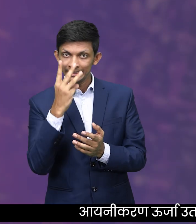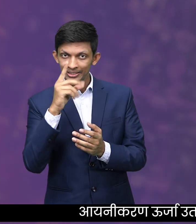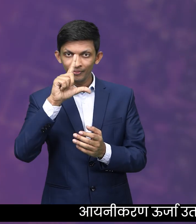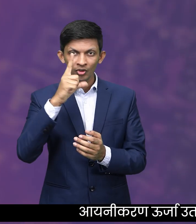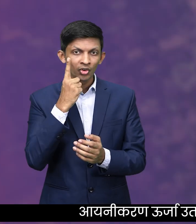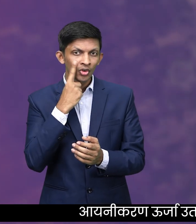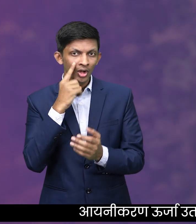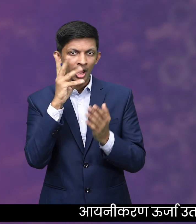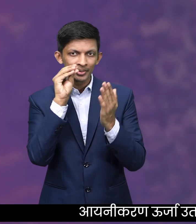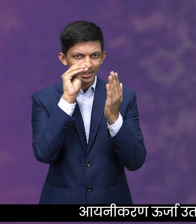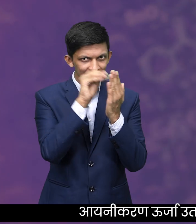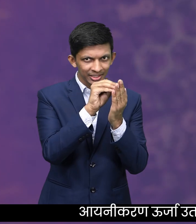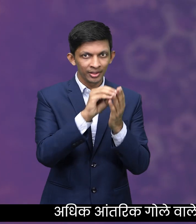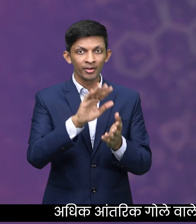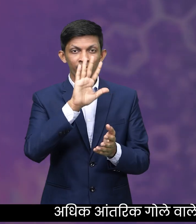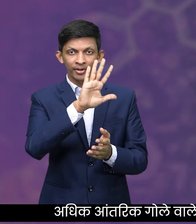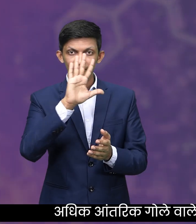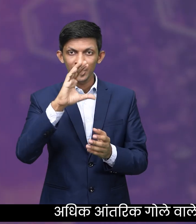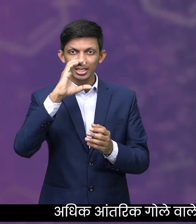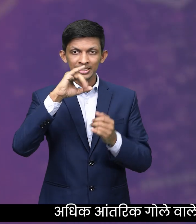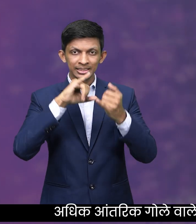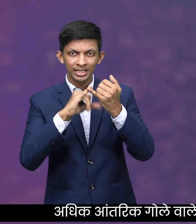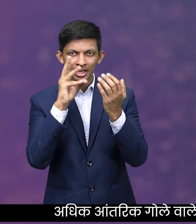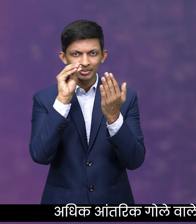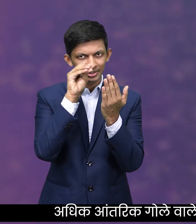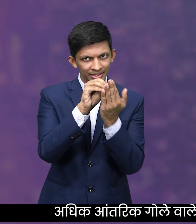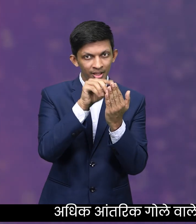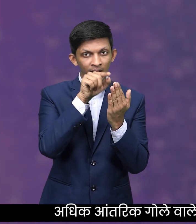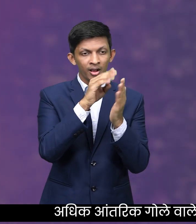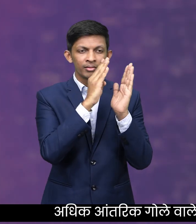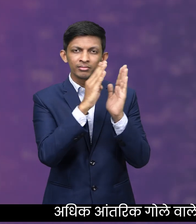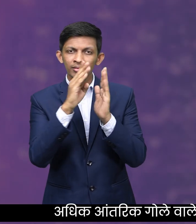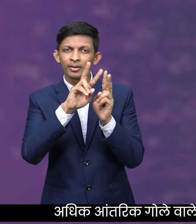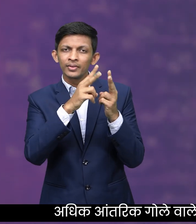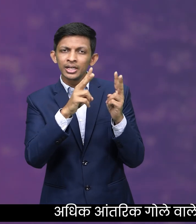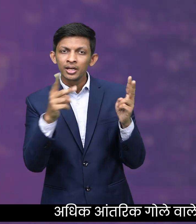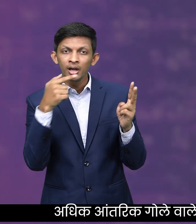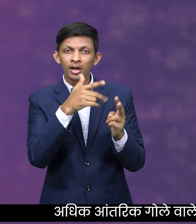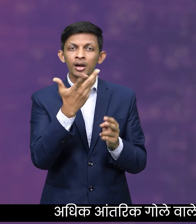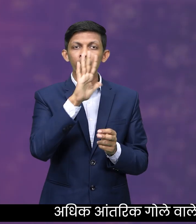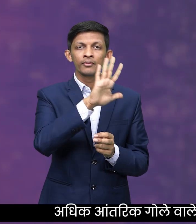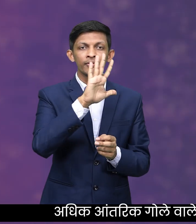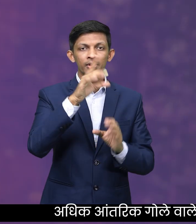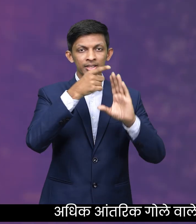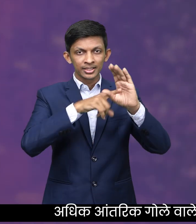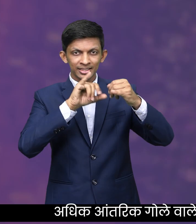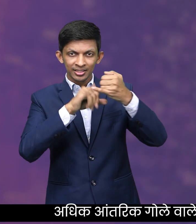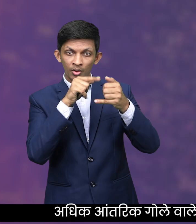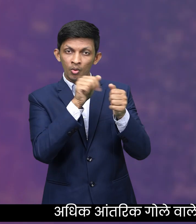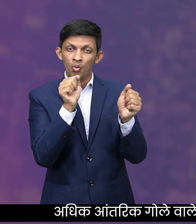और 55C के बीच अधिक आंतरिक गोले वाले तत्व 55C में आयनीकरण ऊर्जा